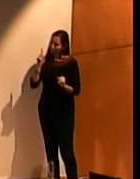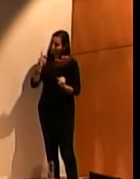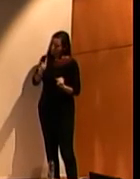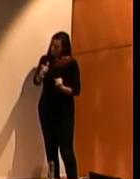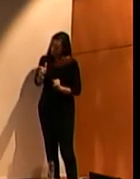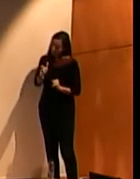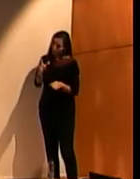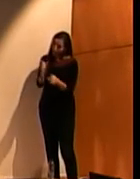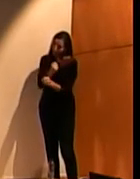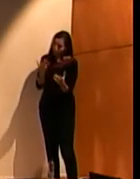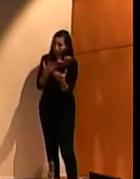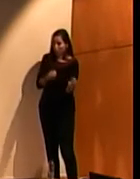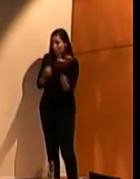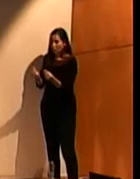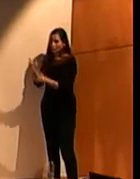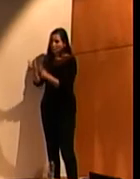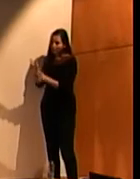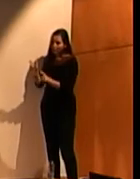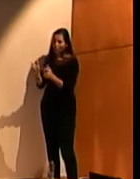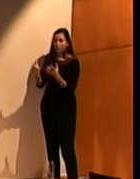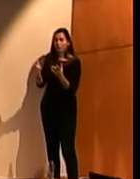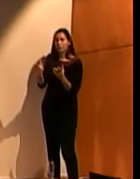l'aise des personnes qui étaient un petit peu